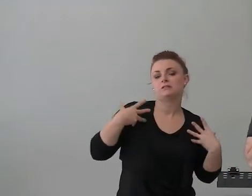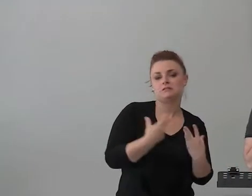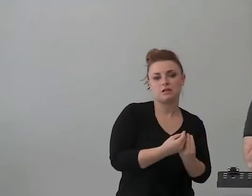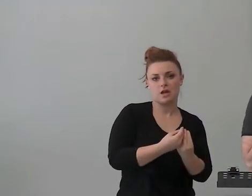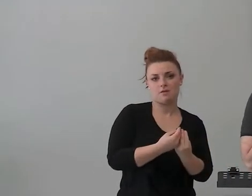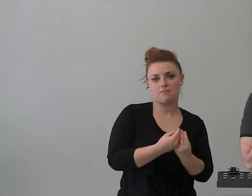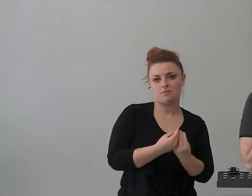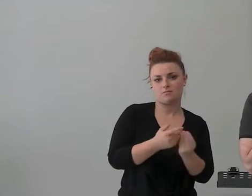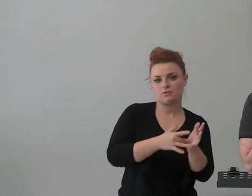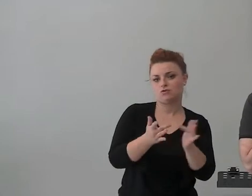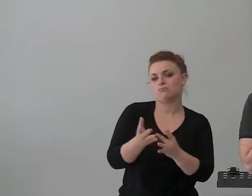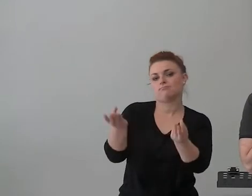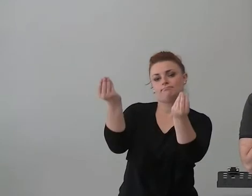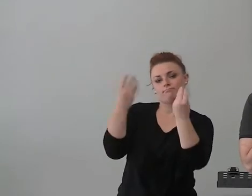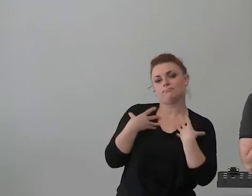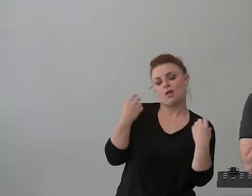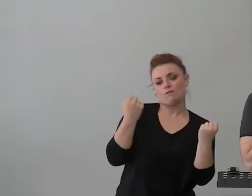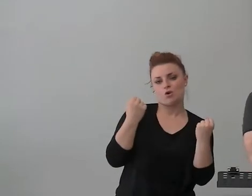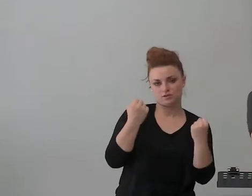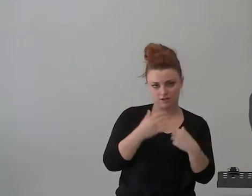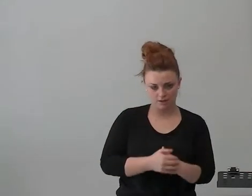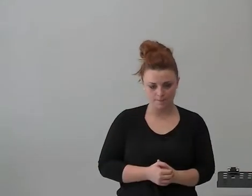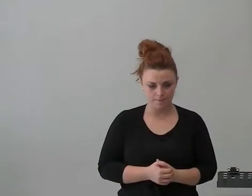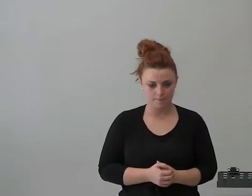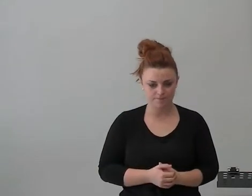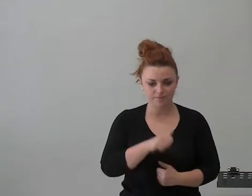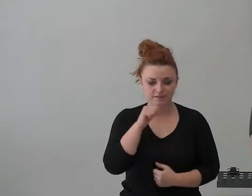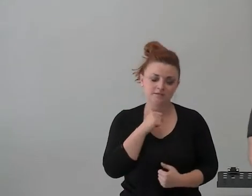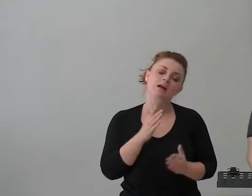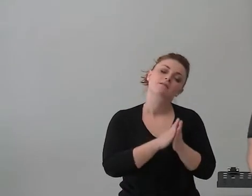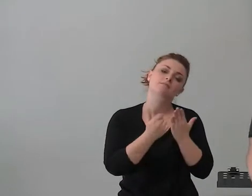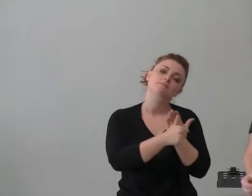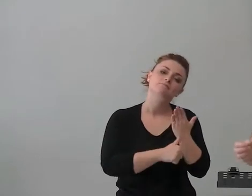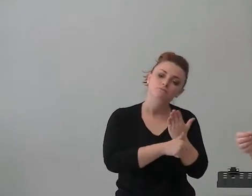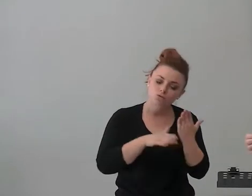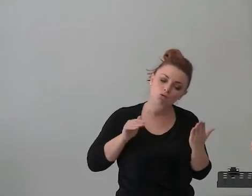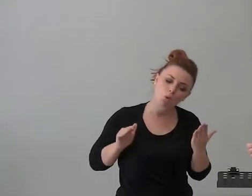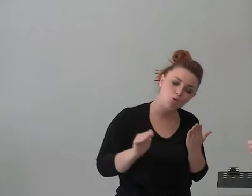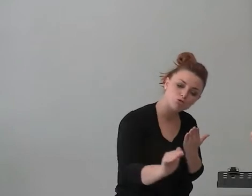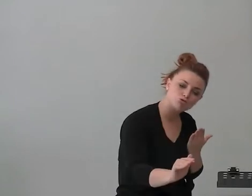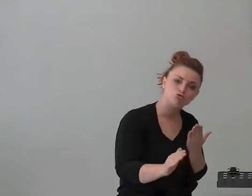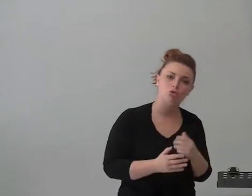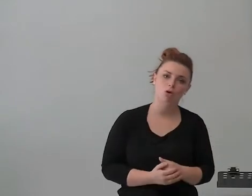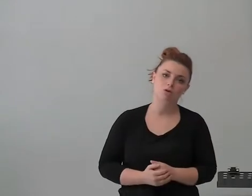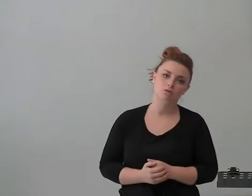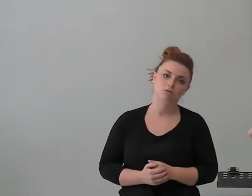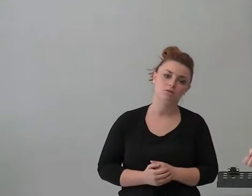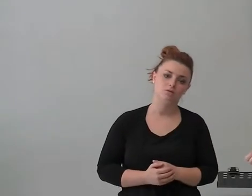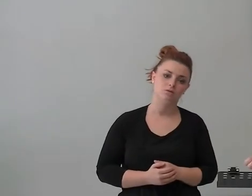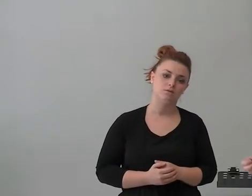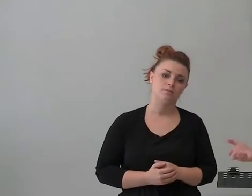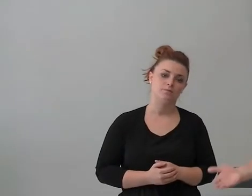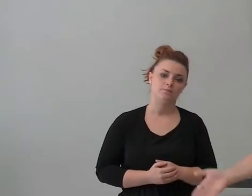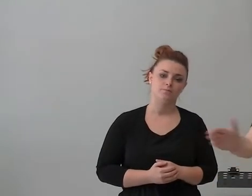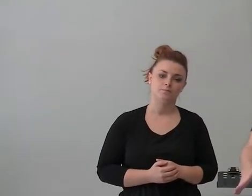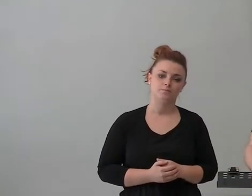Ho bisogno di Gesù. Ho bisogno del Vangelo ogni giorno. Non avevo bisogno del